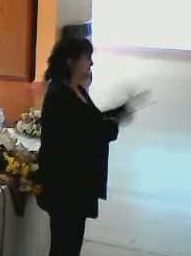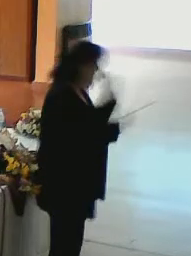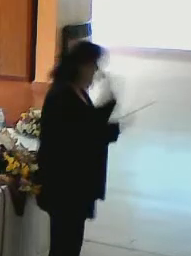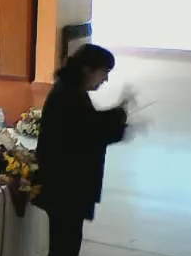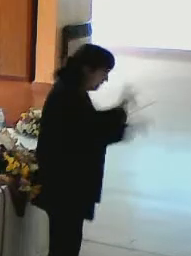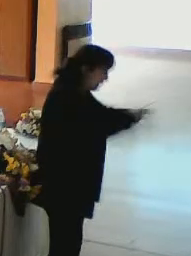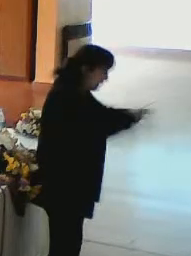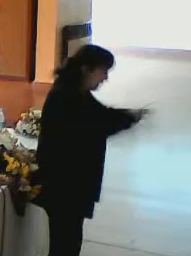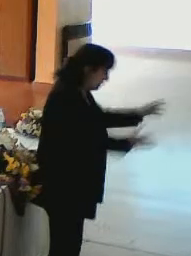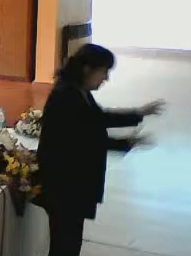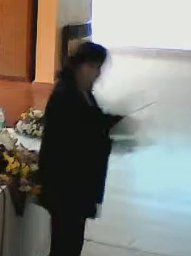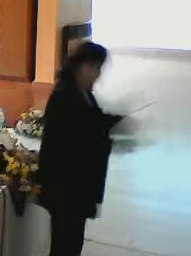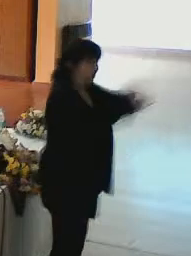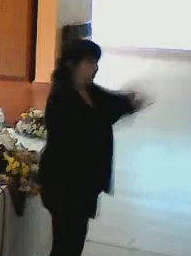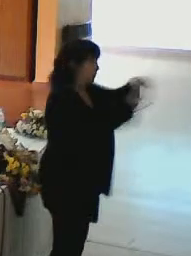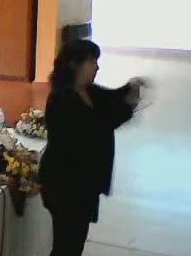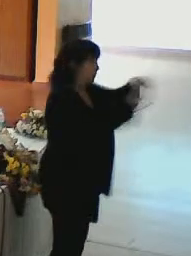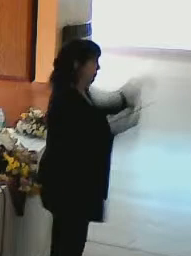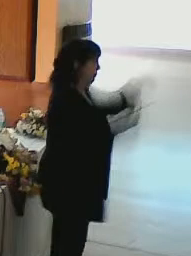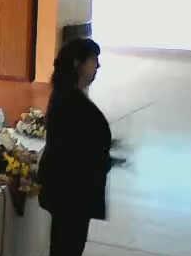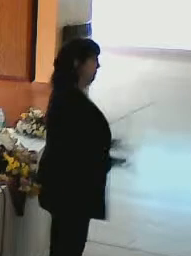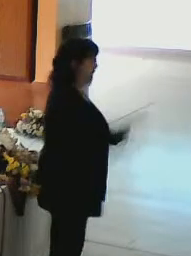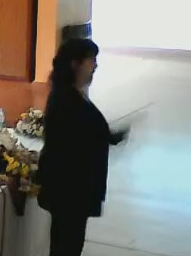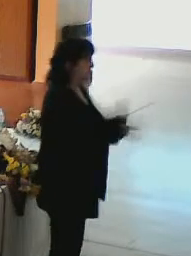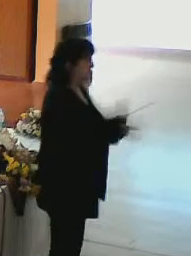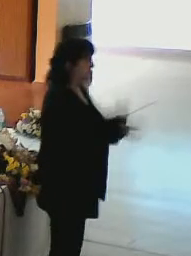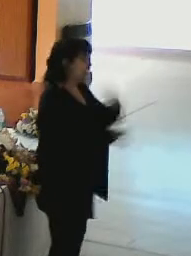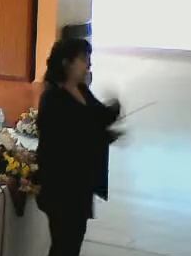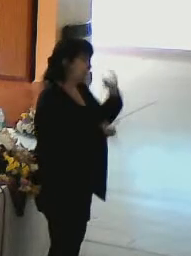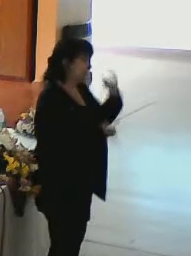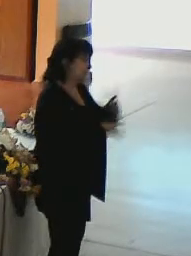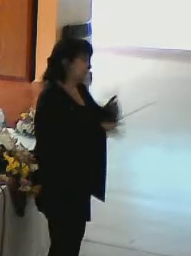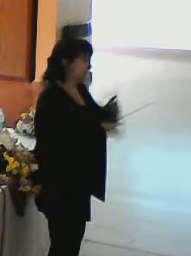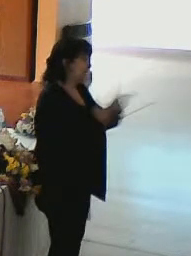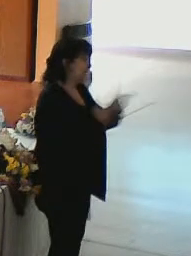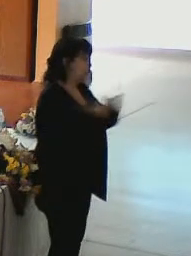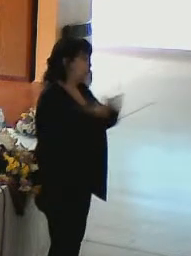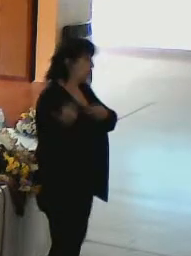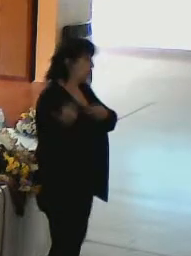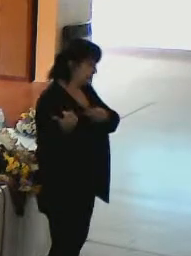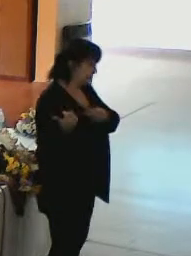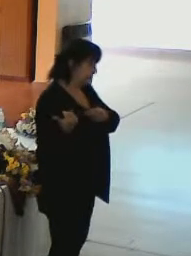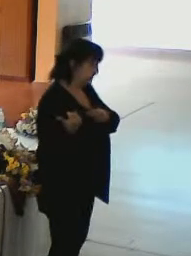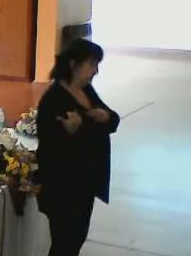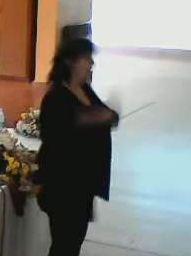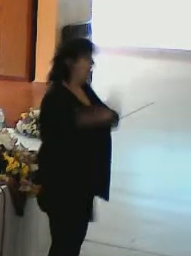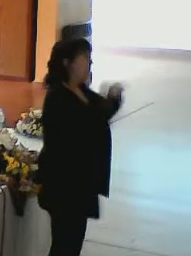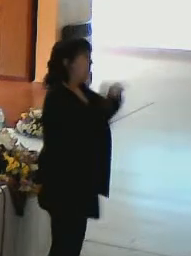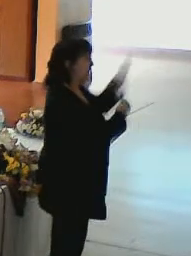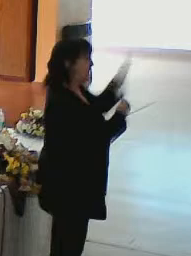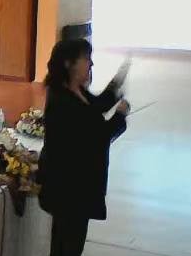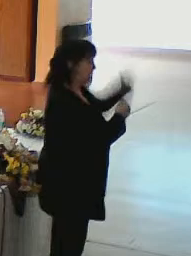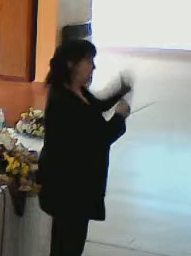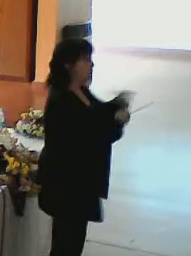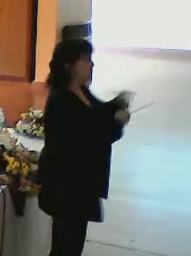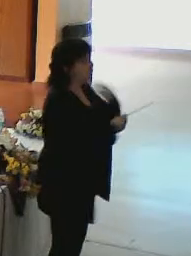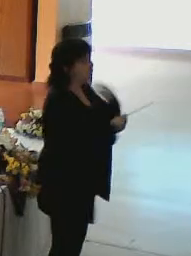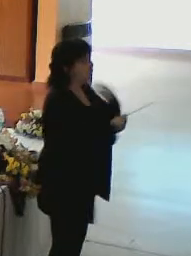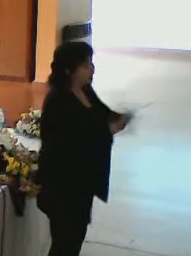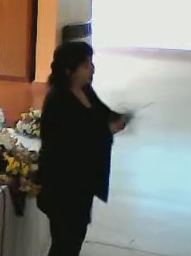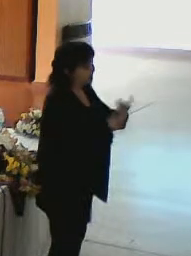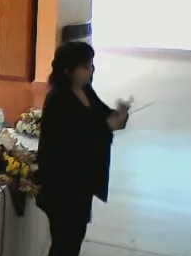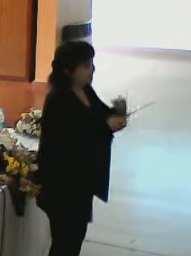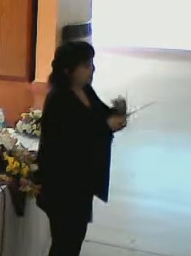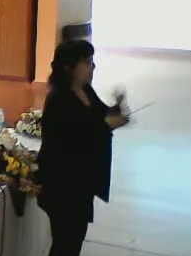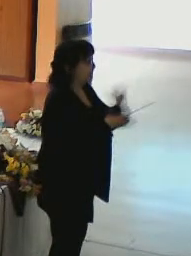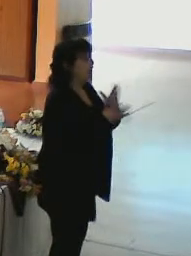lo deriva, y estos chicos se diagnostican y se interviene en este caso rápidamente.